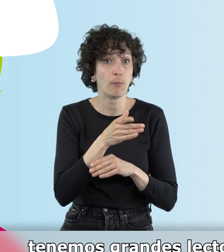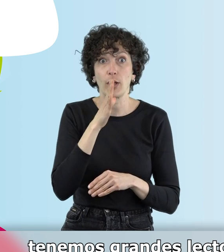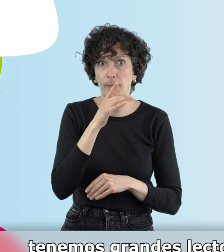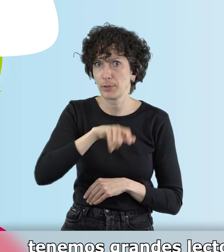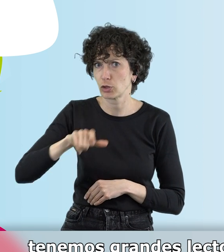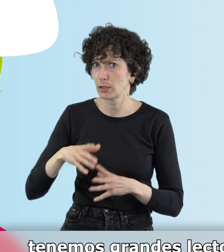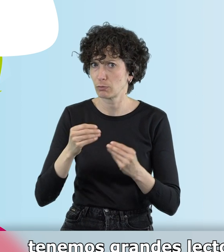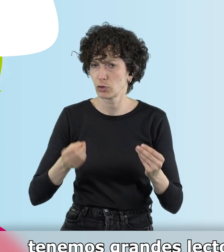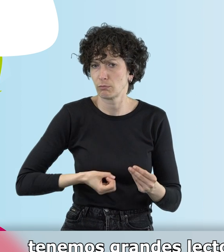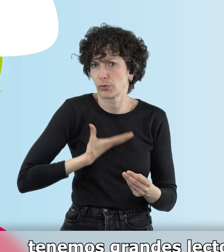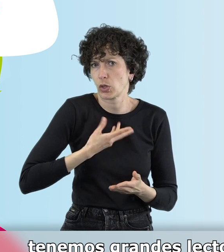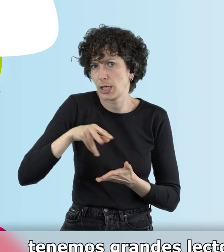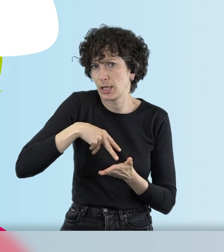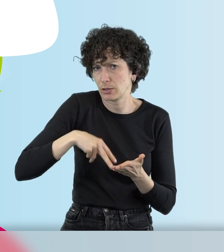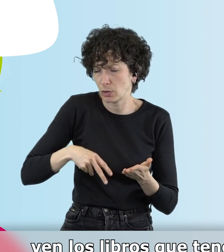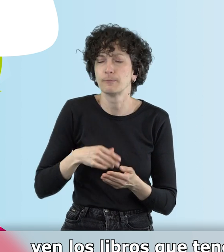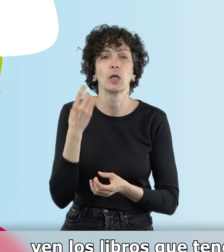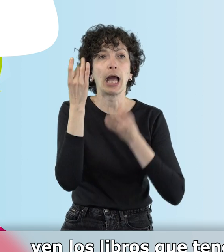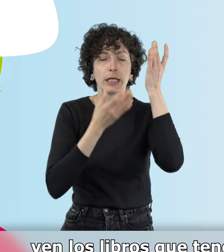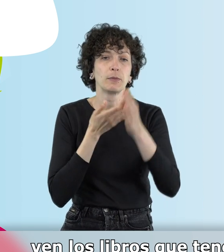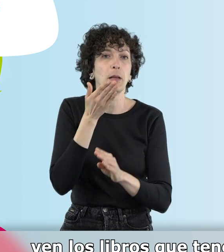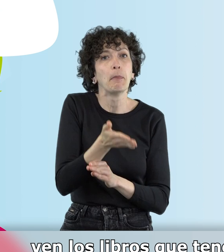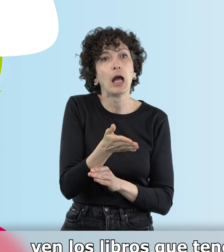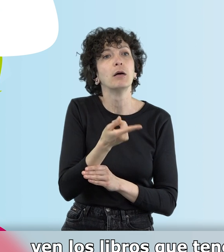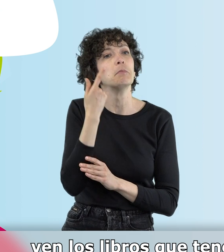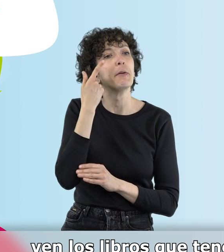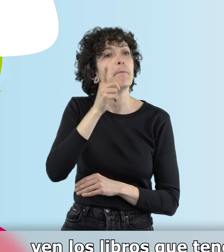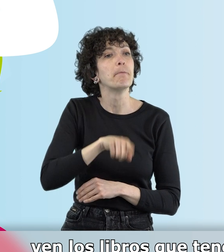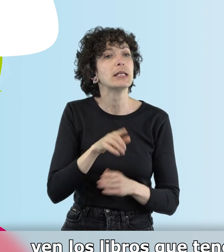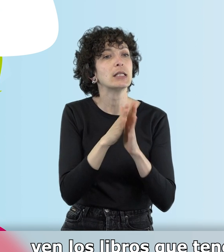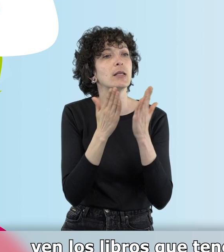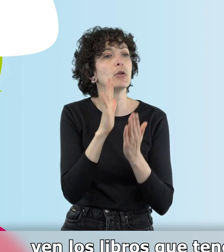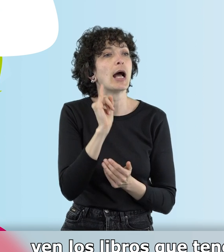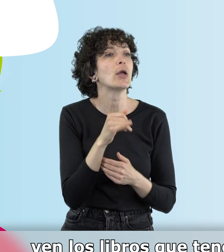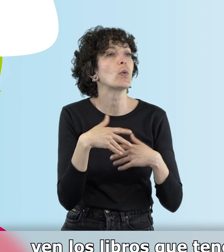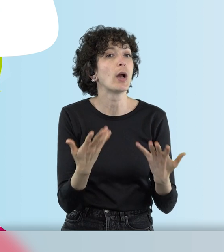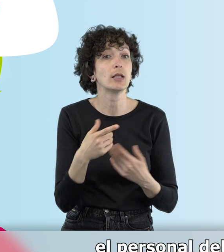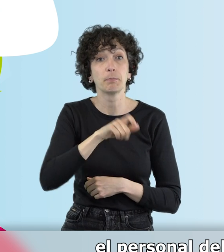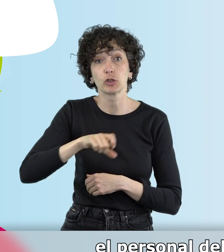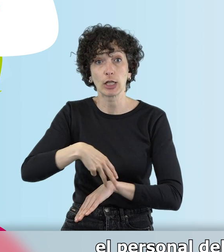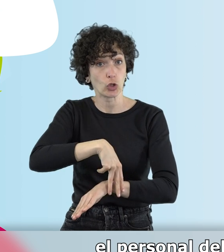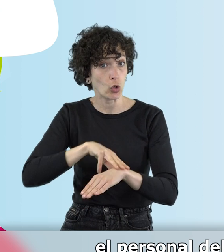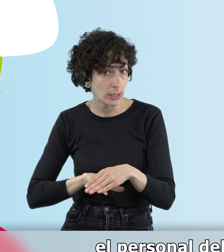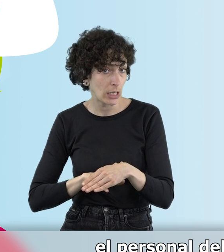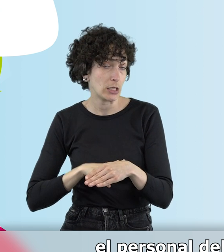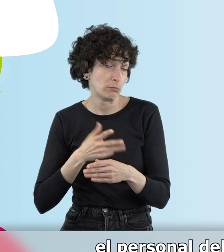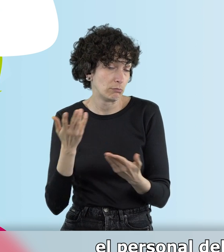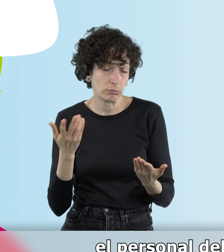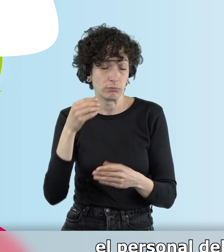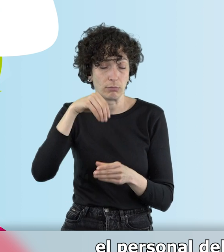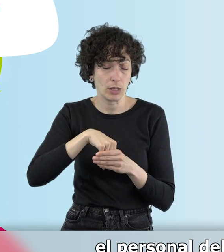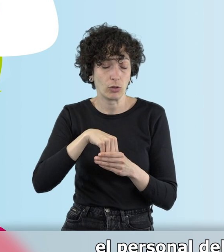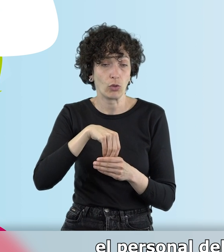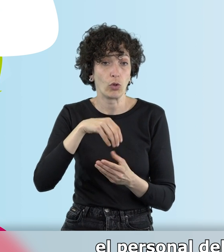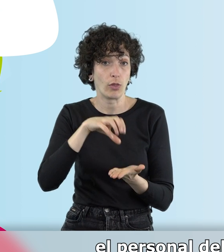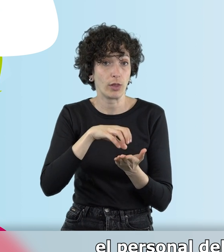tenemos grandes lectores y lectoras, y entonces van a la actividad, ve los libros que tenemos en ese mes y los conserjes, el personal del centro,